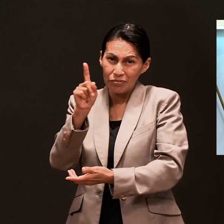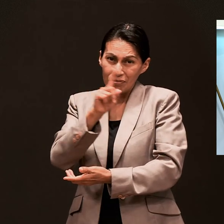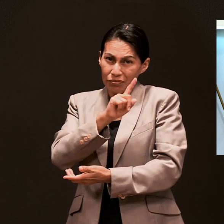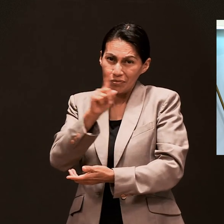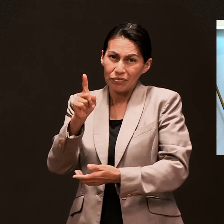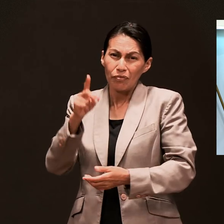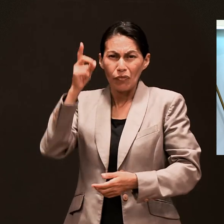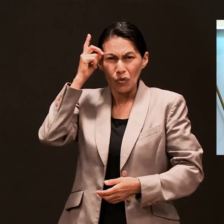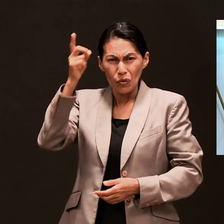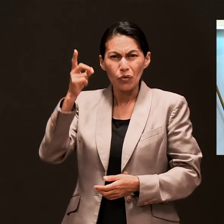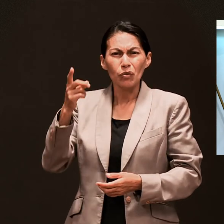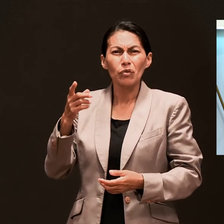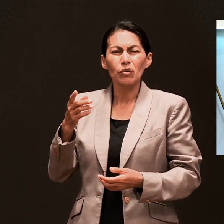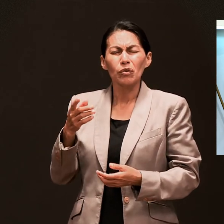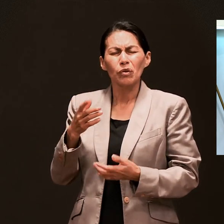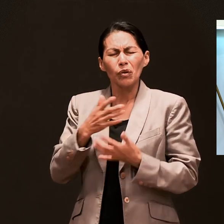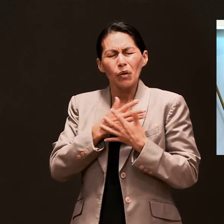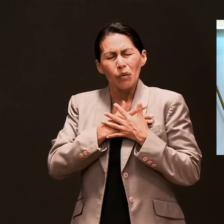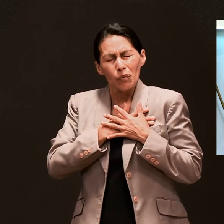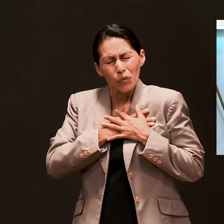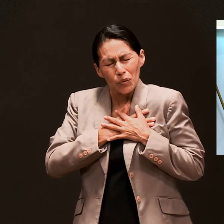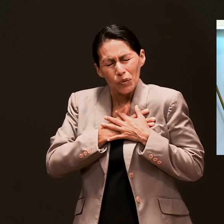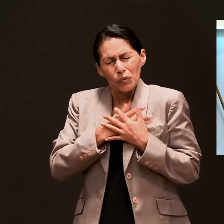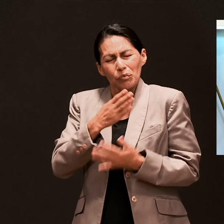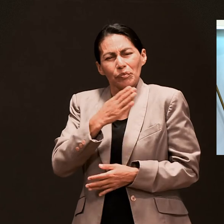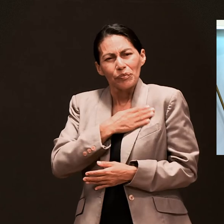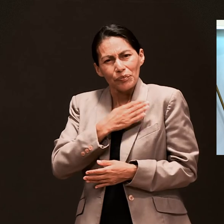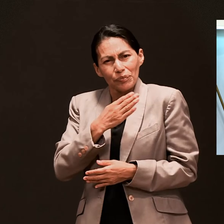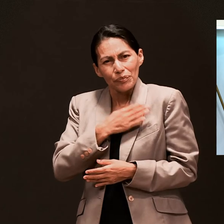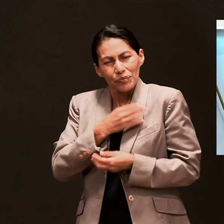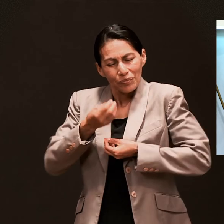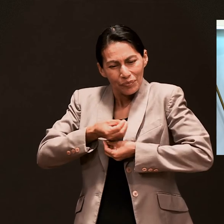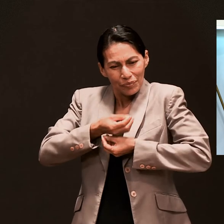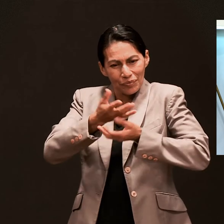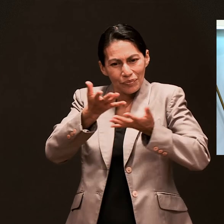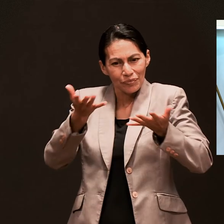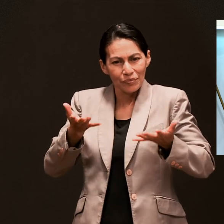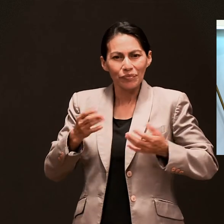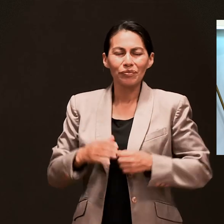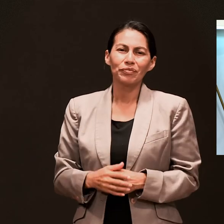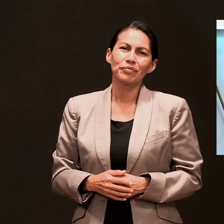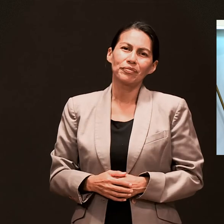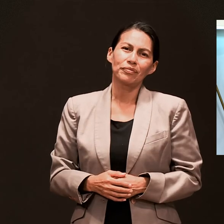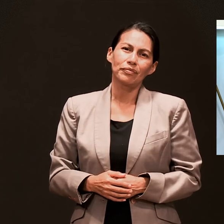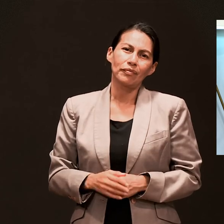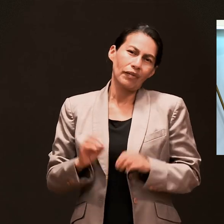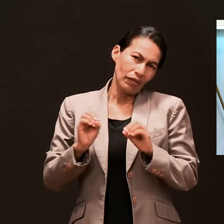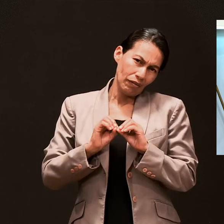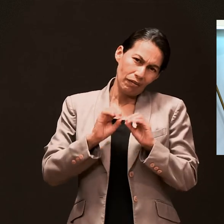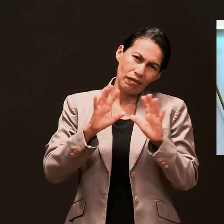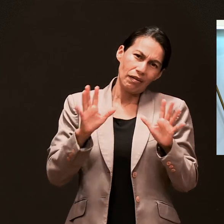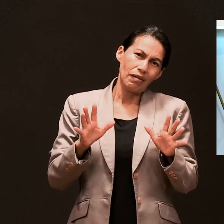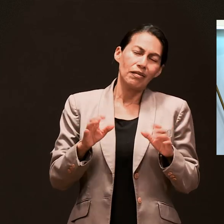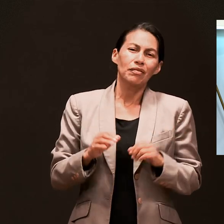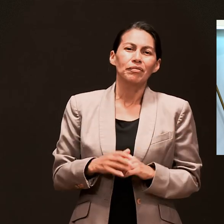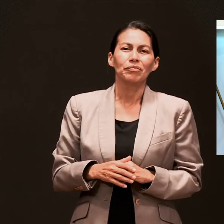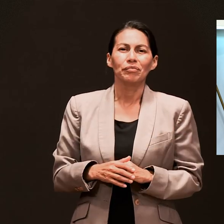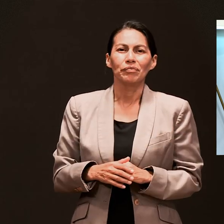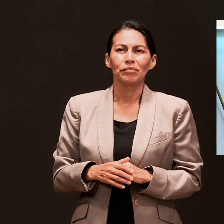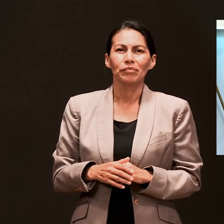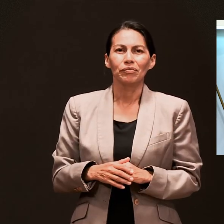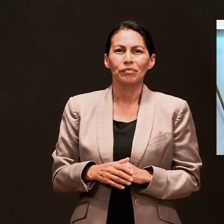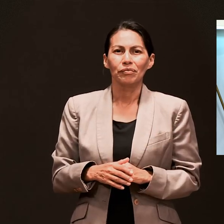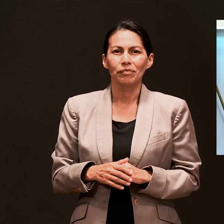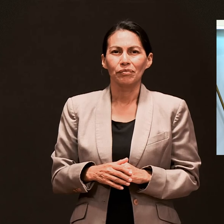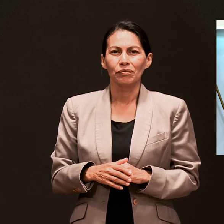unas manos poderosas y bondadosas que guiarán a nuestros hijos claro deben